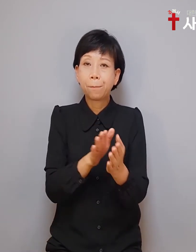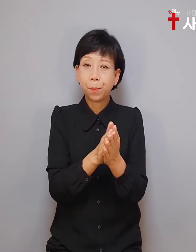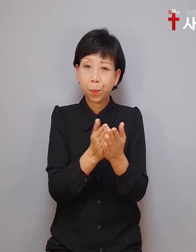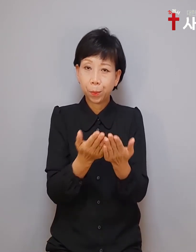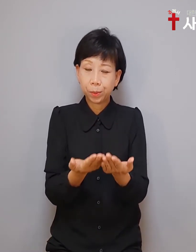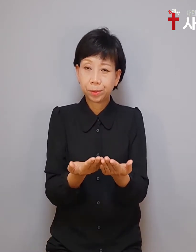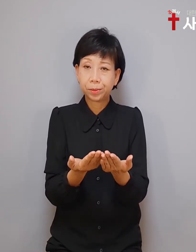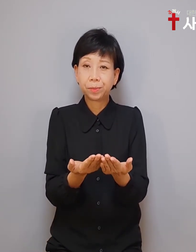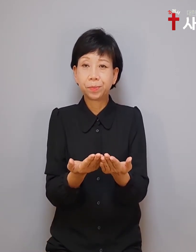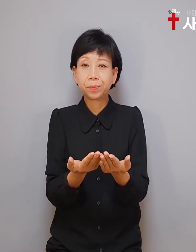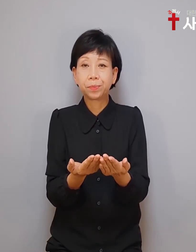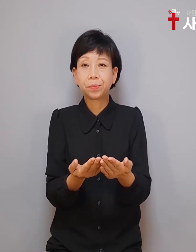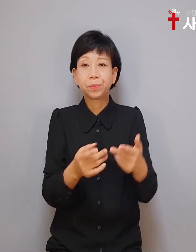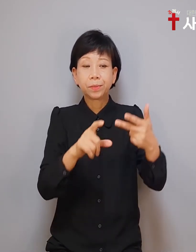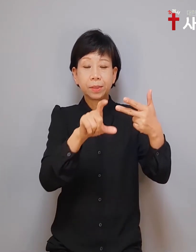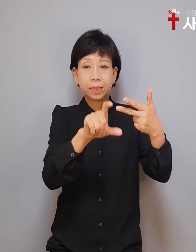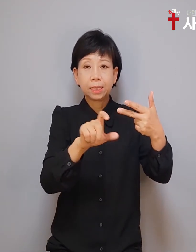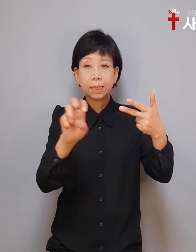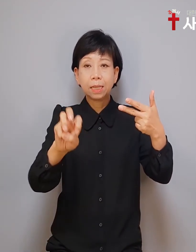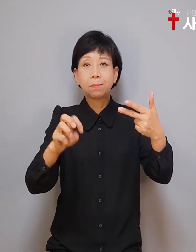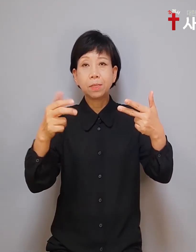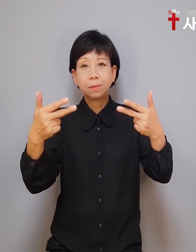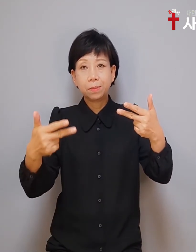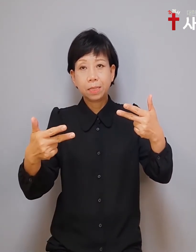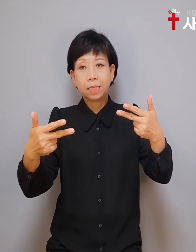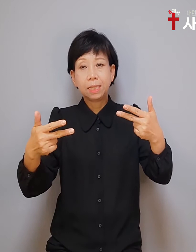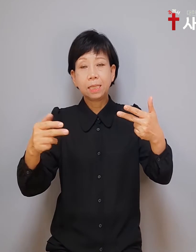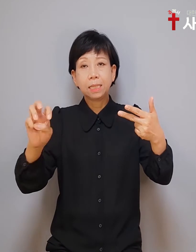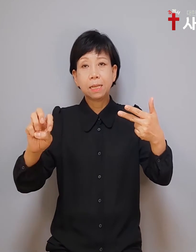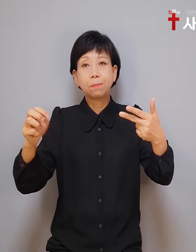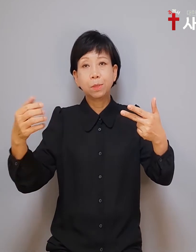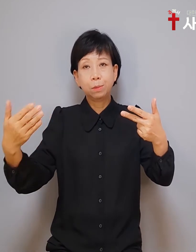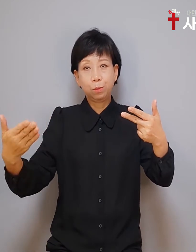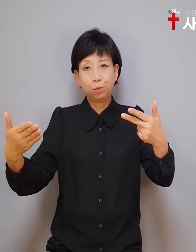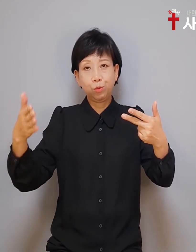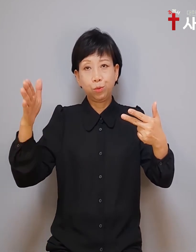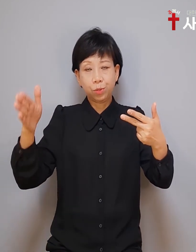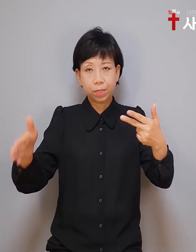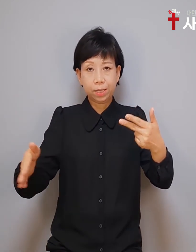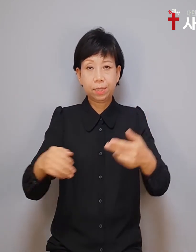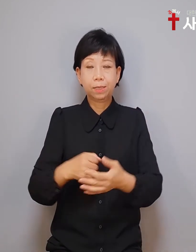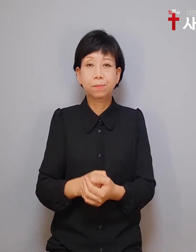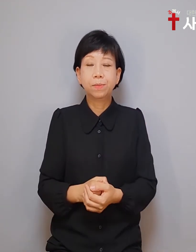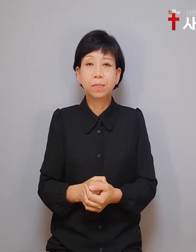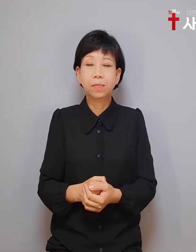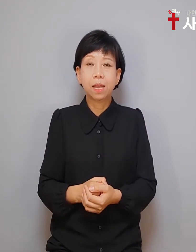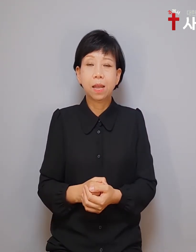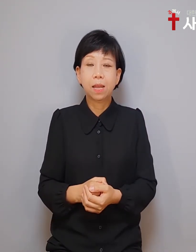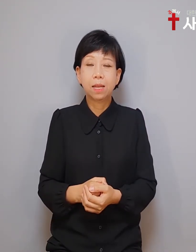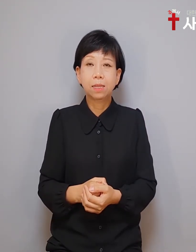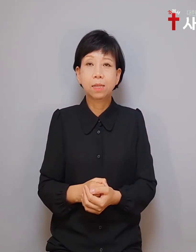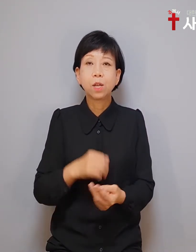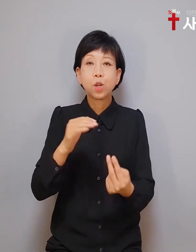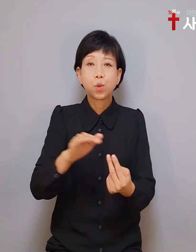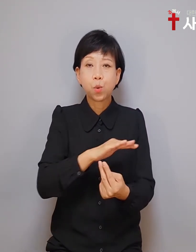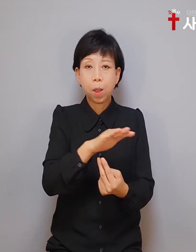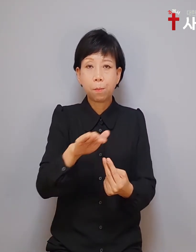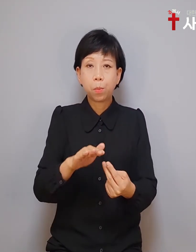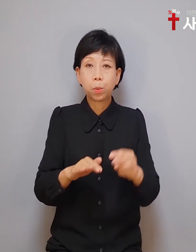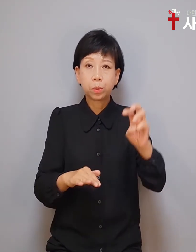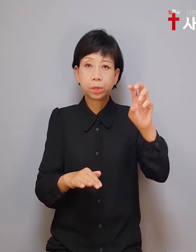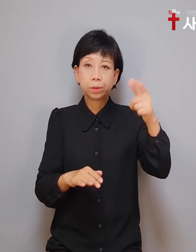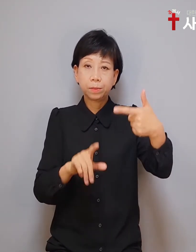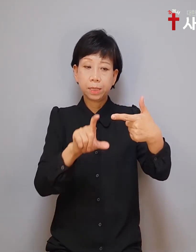말씀입니다. 은혜 받으실 하나님의 말씀 요한복음 7장 37절에서 39절 말씀